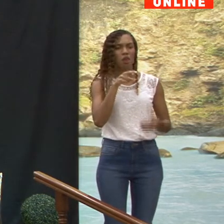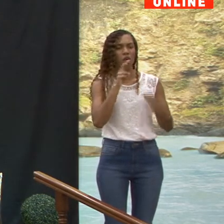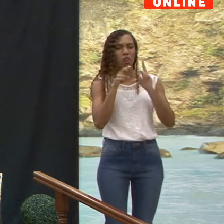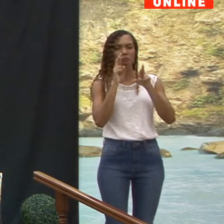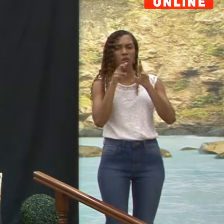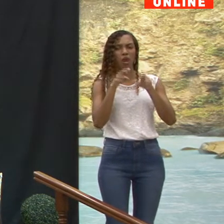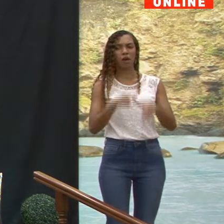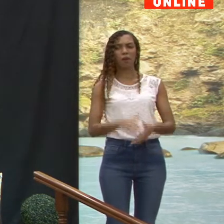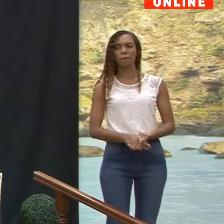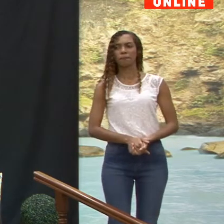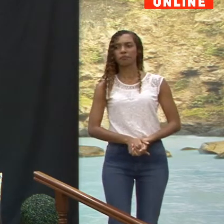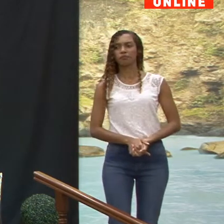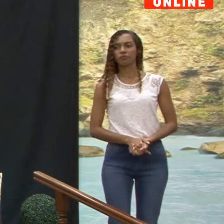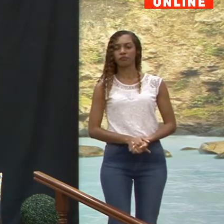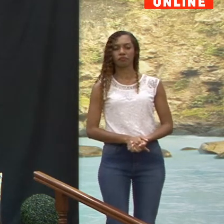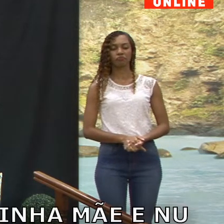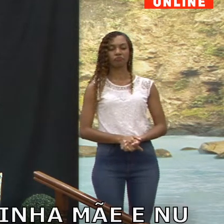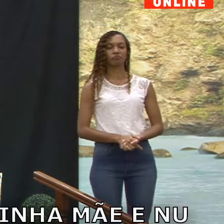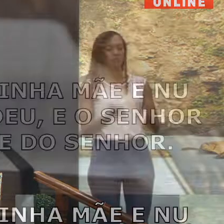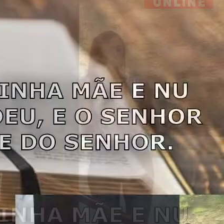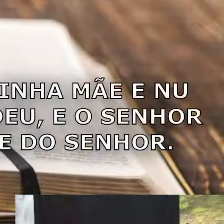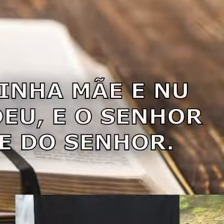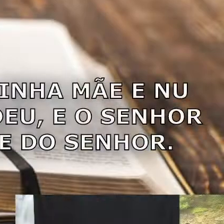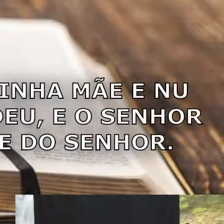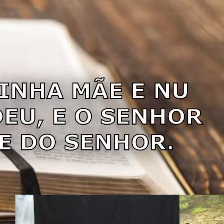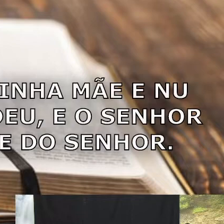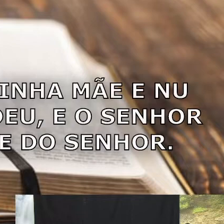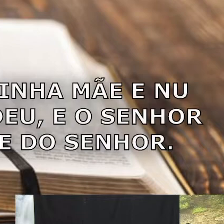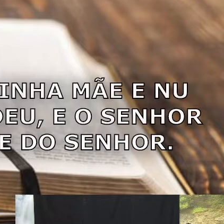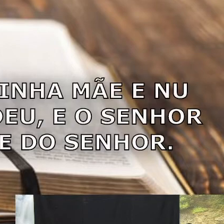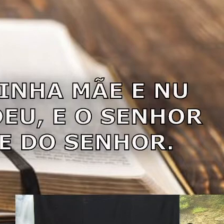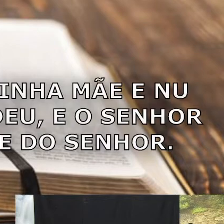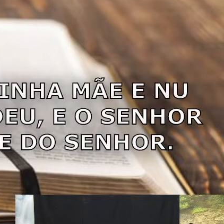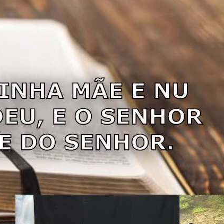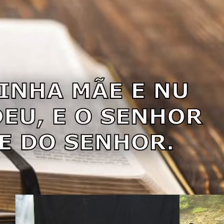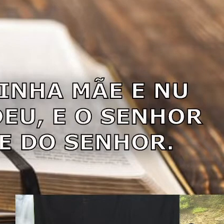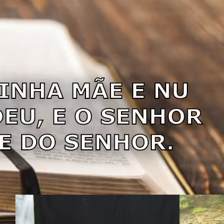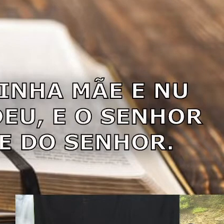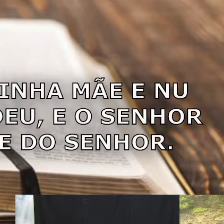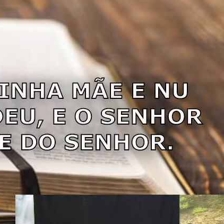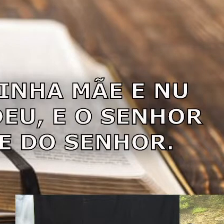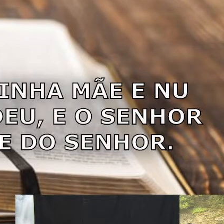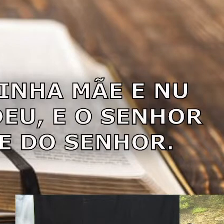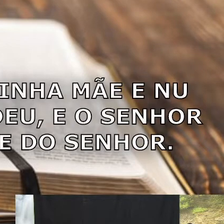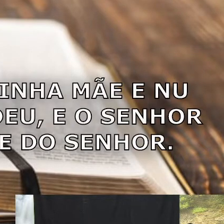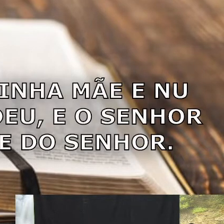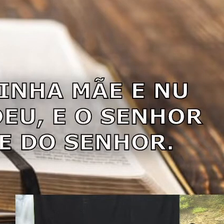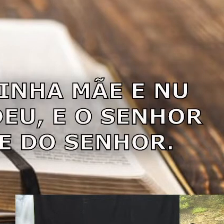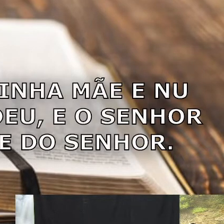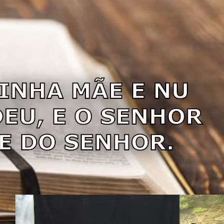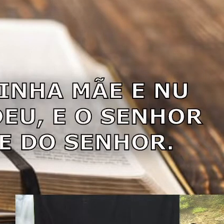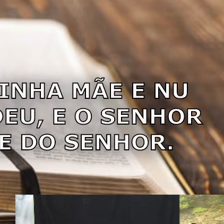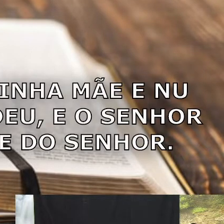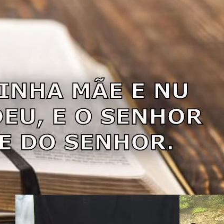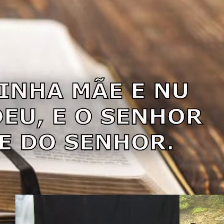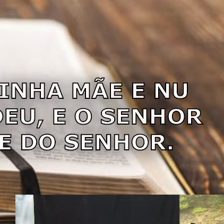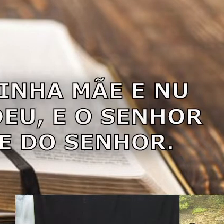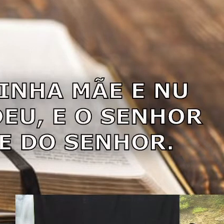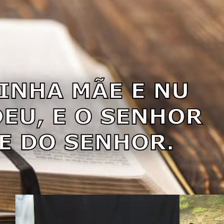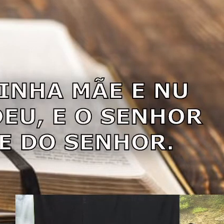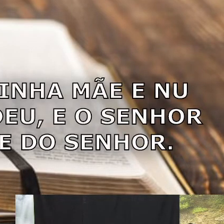a partir para o término desta live. Mas Jó manteve-se